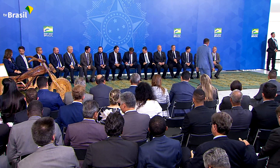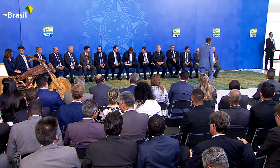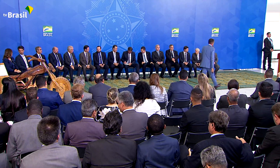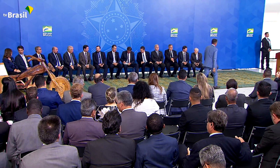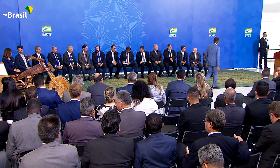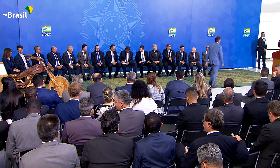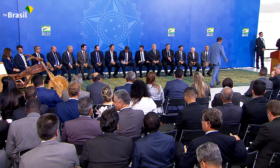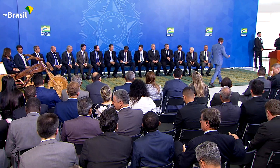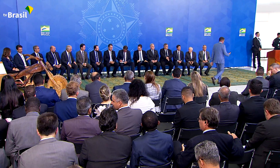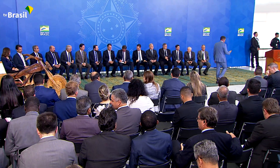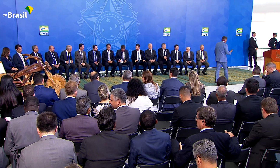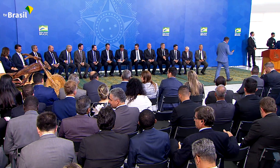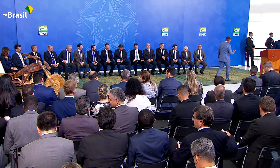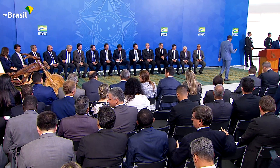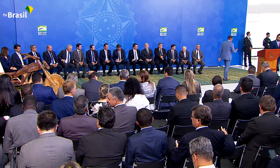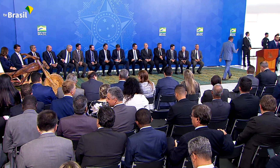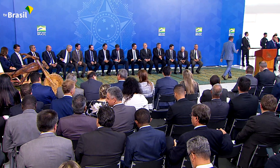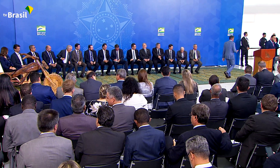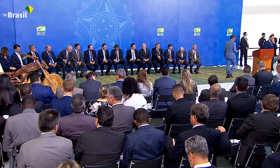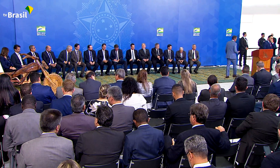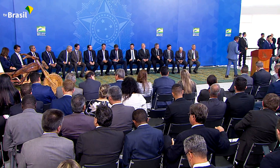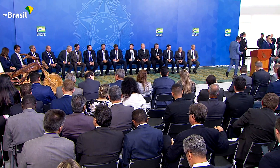E aí